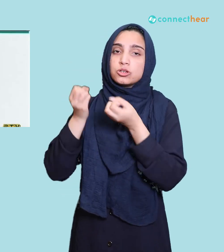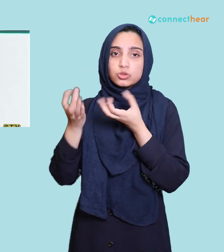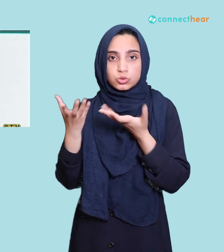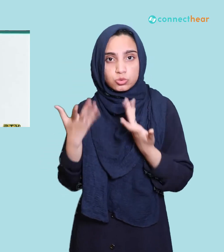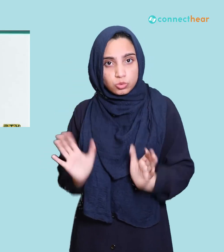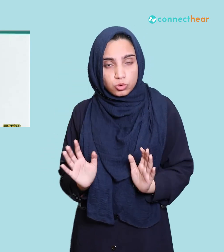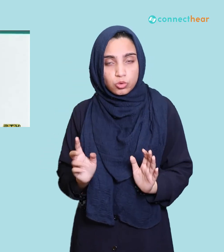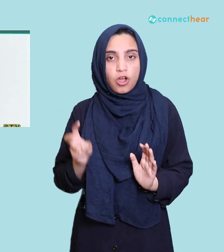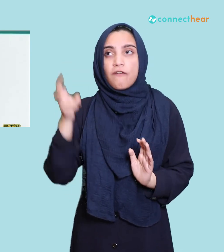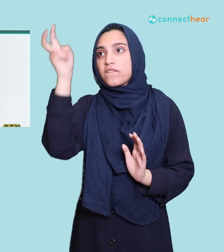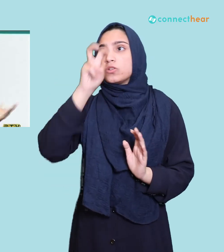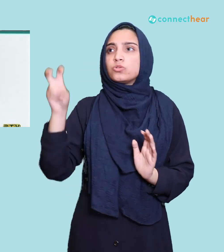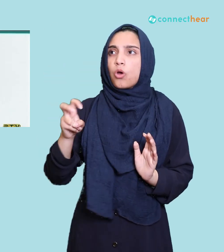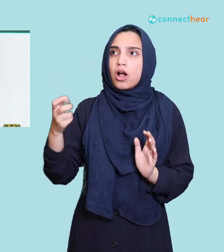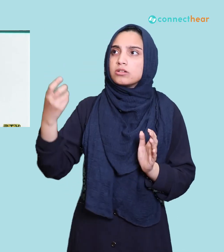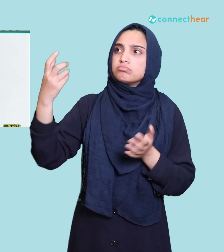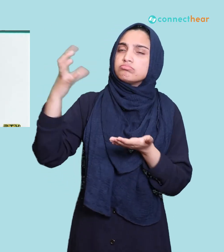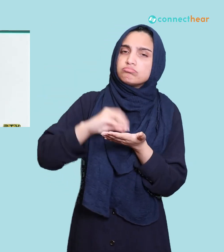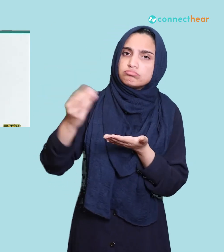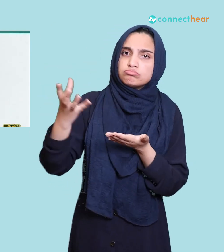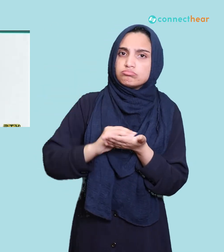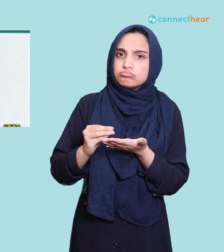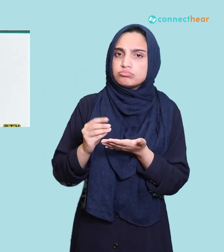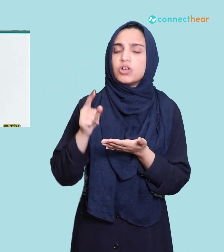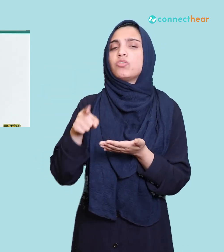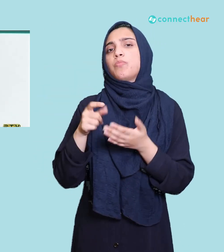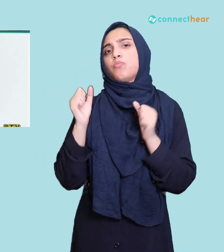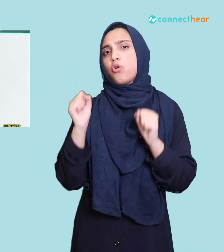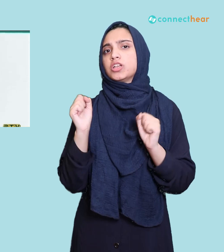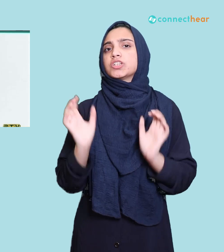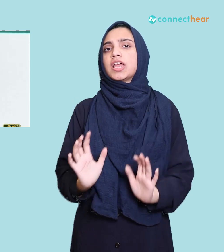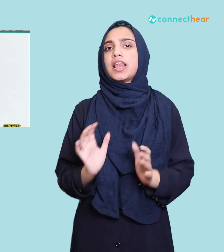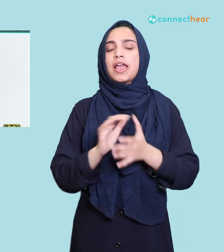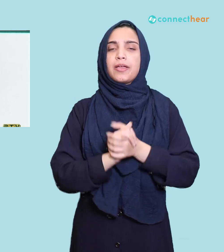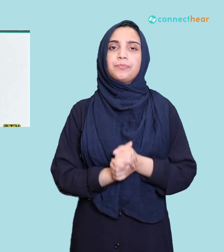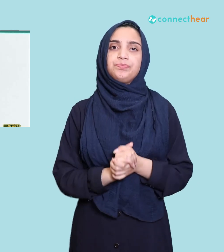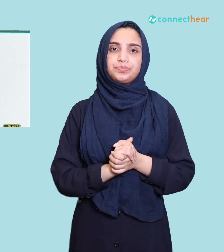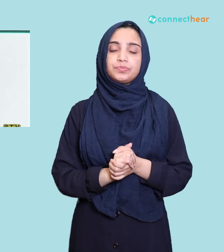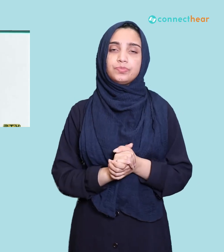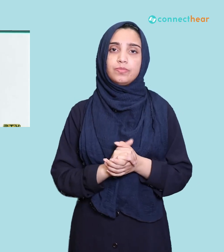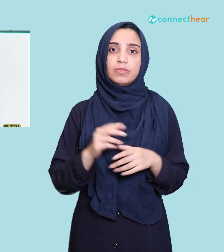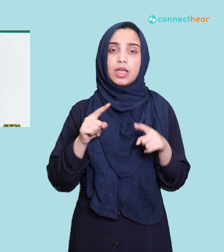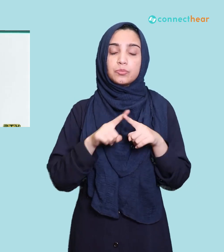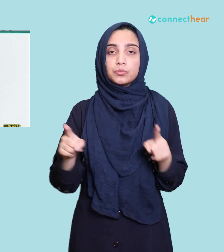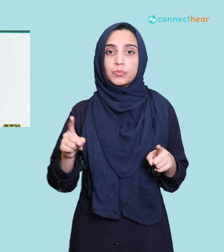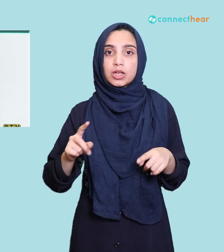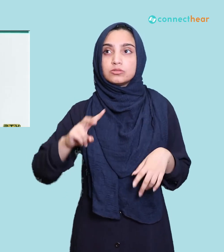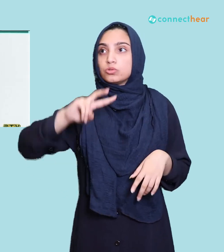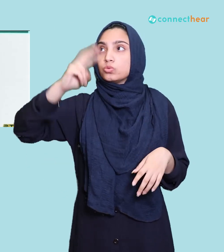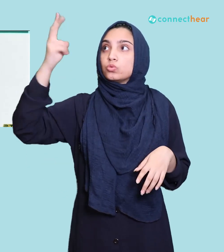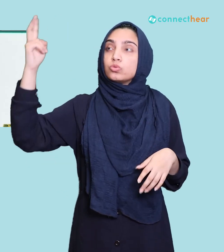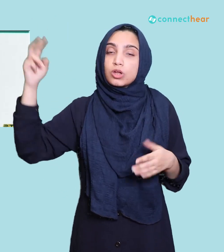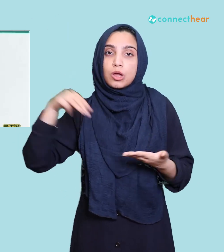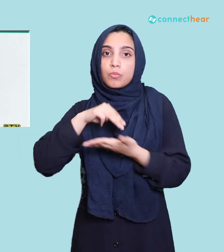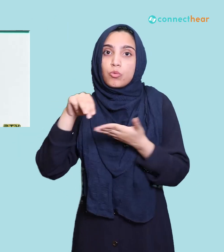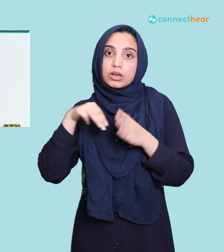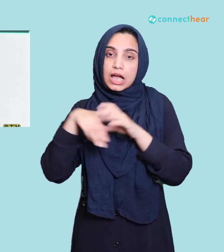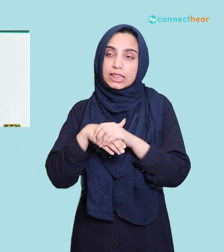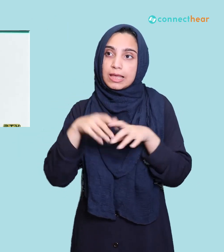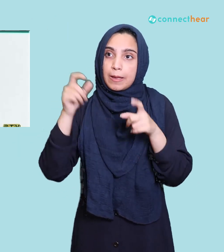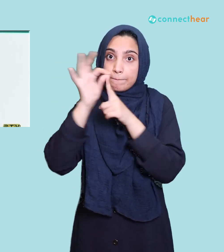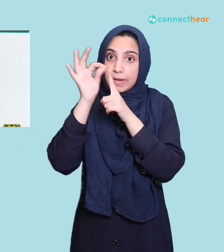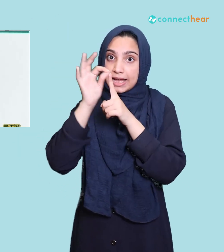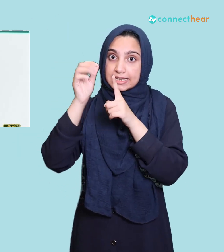نے اب بچنا ہے. ابھی تک تو ہمیں اوورسیز پاکستانیوں نے وہ کام کیا ہے جو کبھی پاکستان کی تاریخ میں پہلے نہیں کیا.